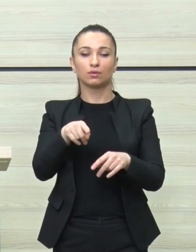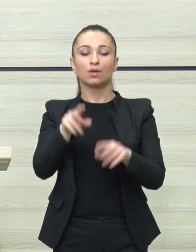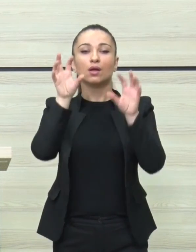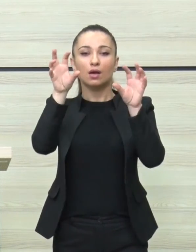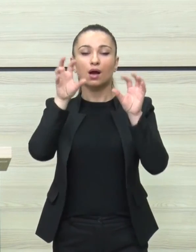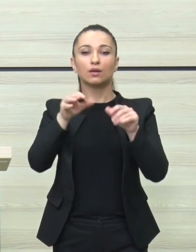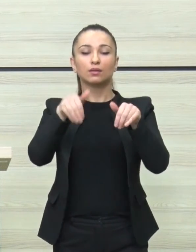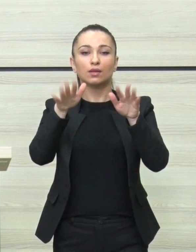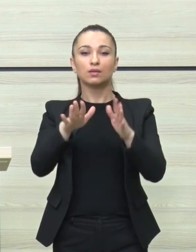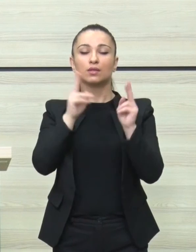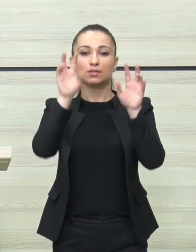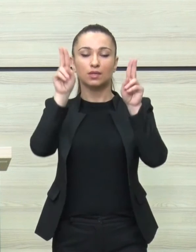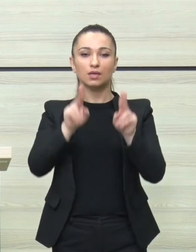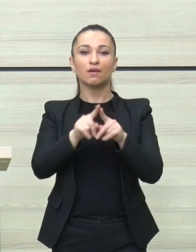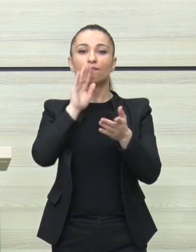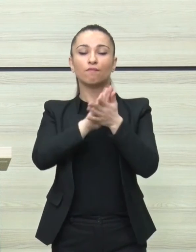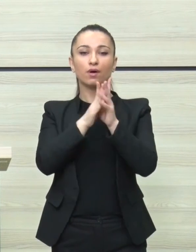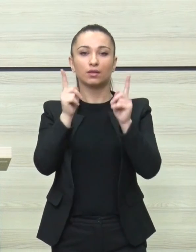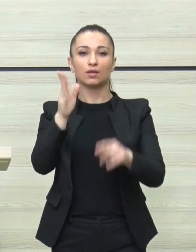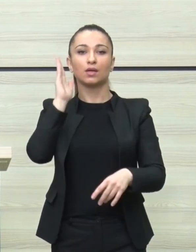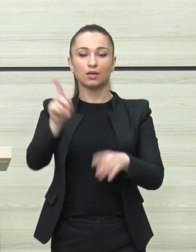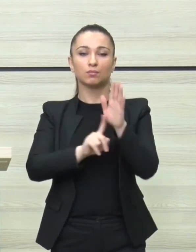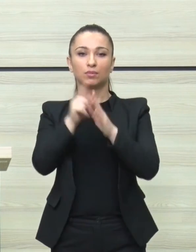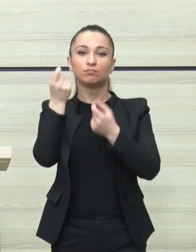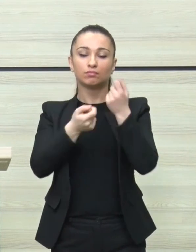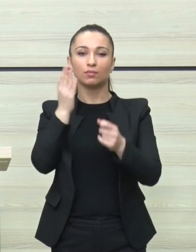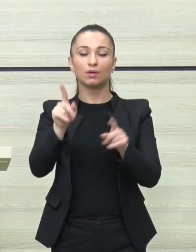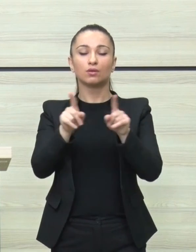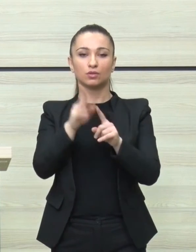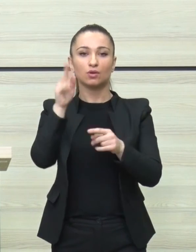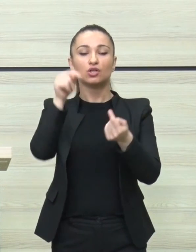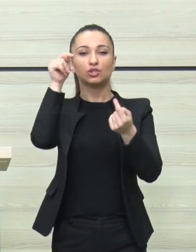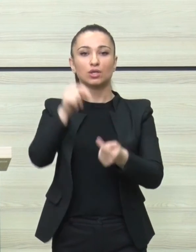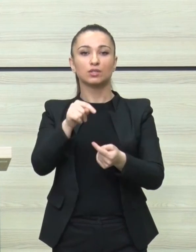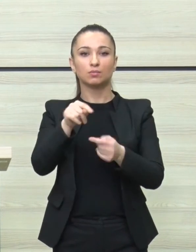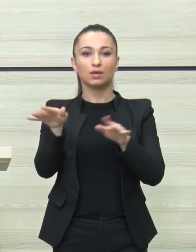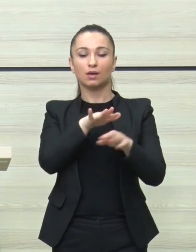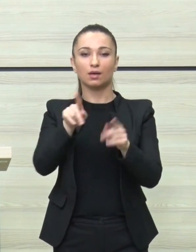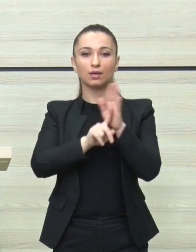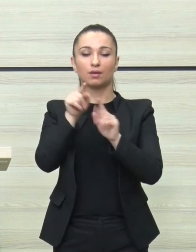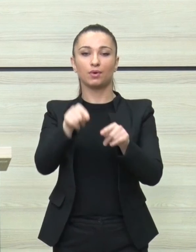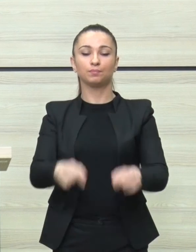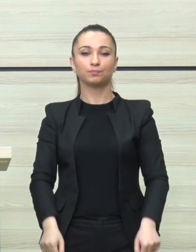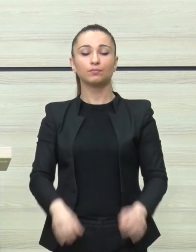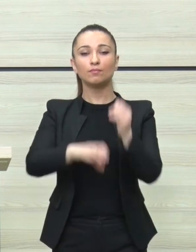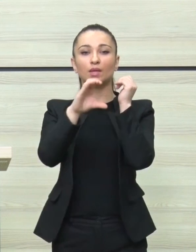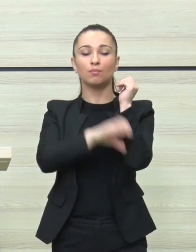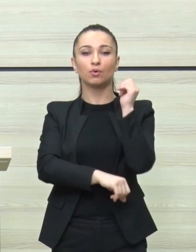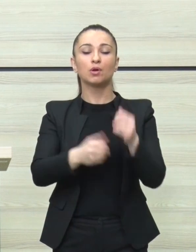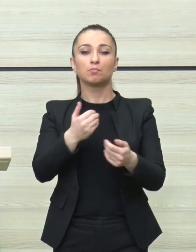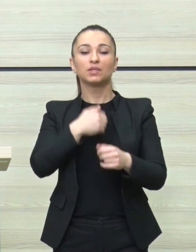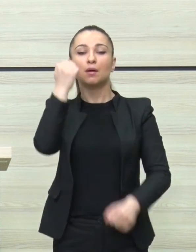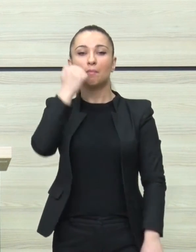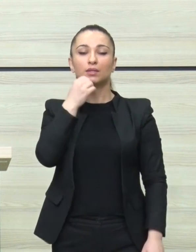მიერ კანონით დადგენილი წესითა და ვადებით იქნება განხილული და მოხდება შესაბამისი რეაგირება. და ბოლოს